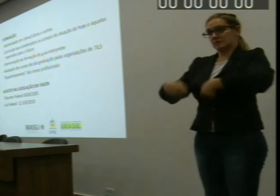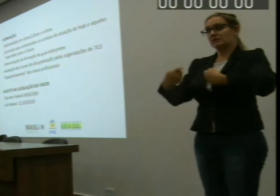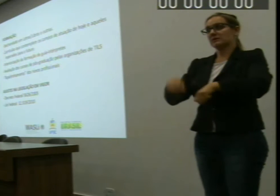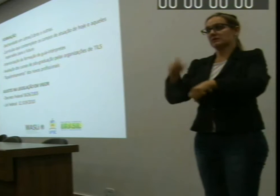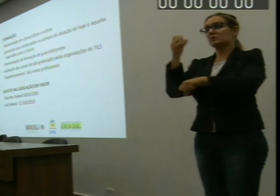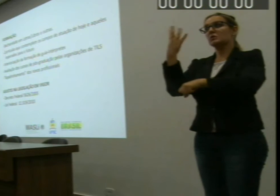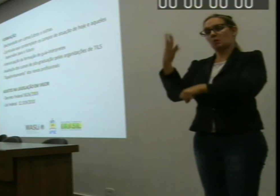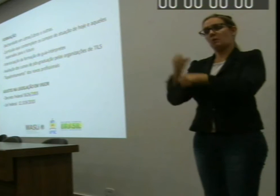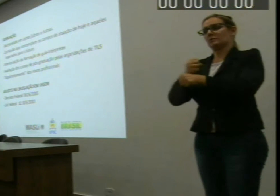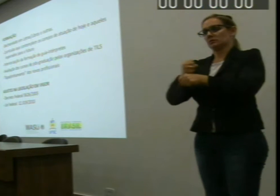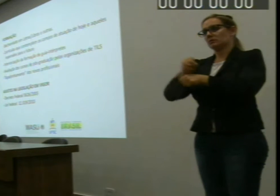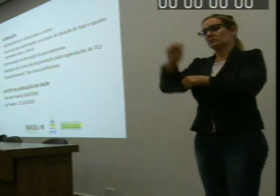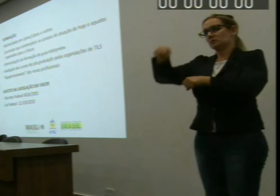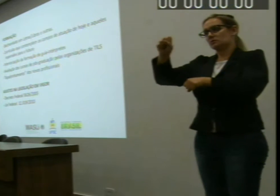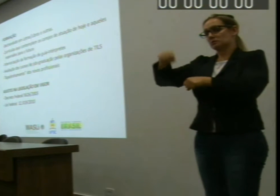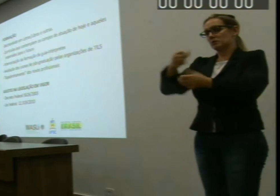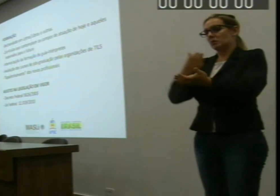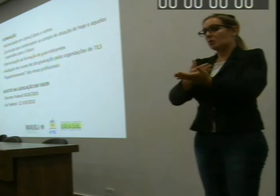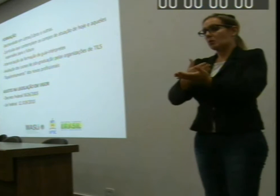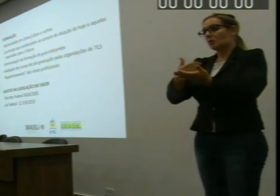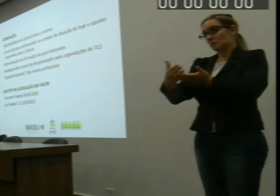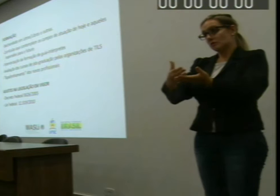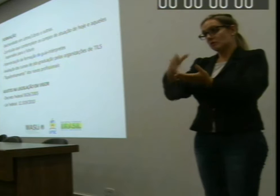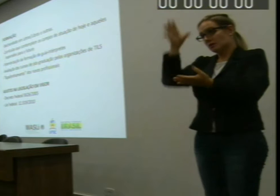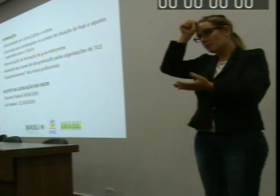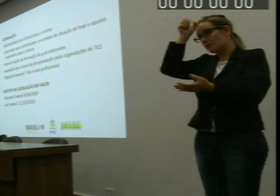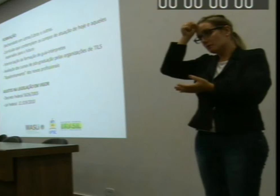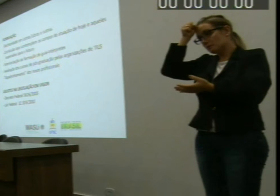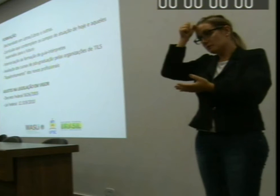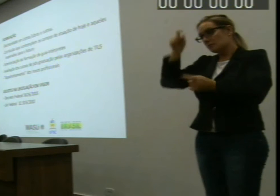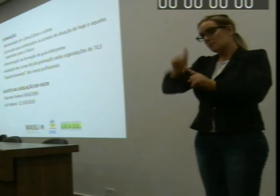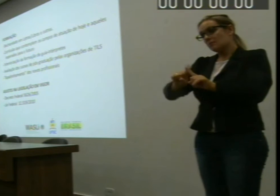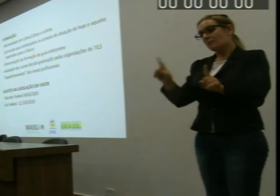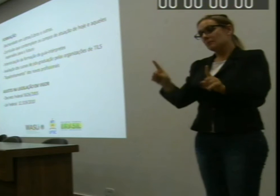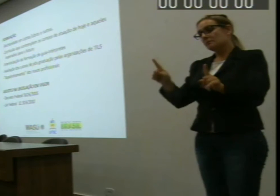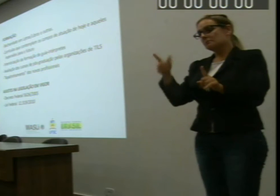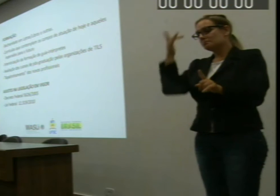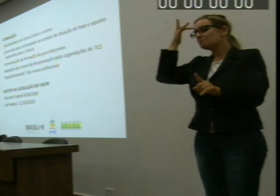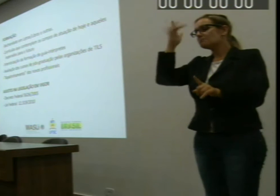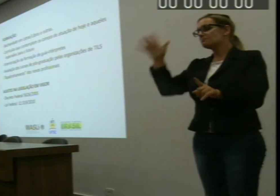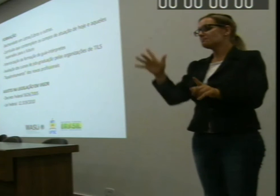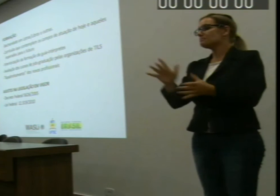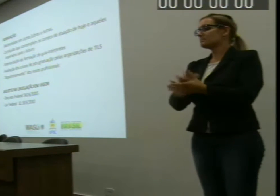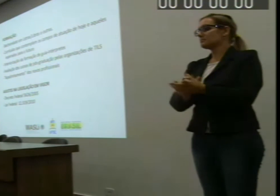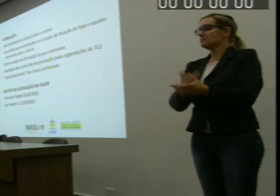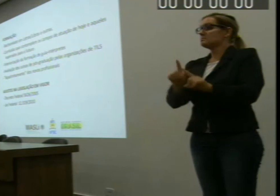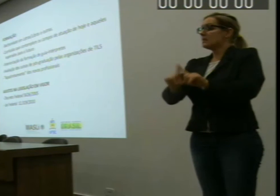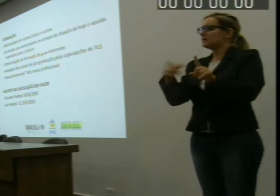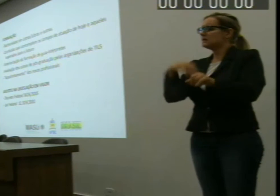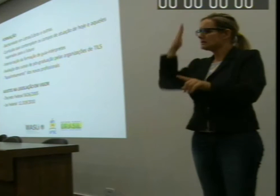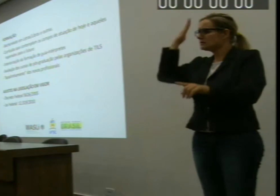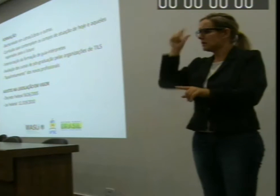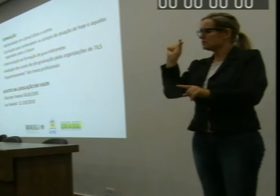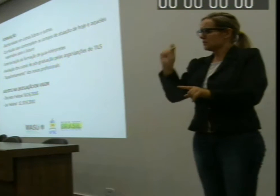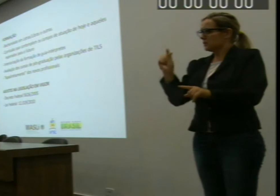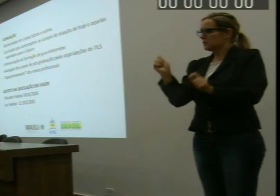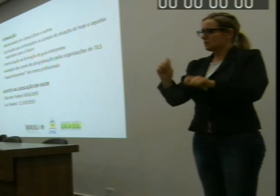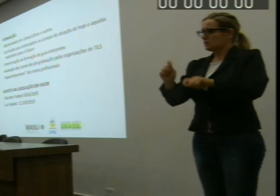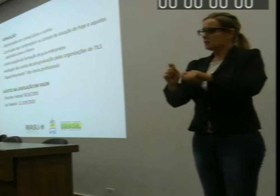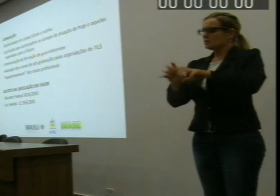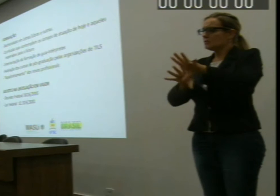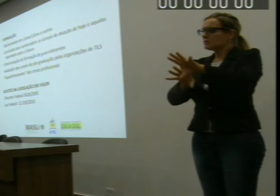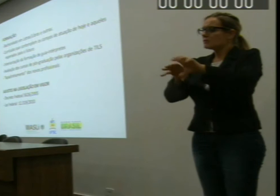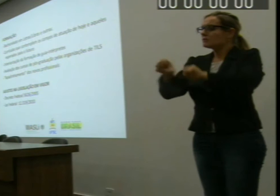livras tudo bem Você reduzir um pouco a o curso né ser de 2 anos já sabe livra às vezes já é intérprete já só precisa de uma